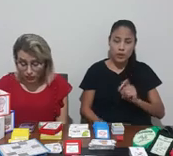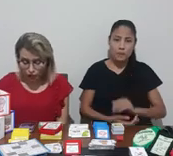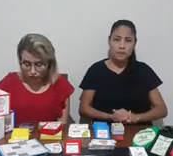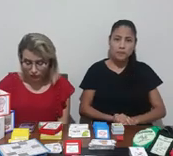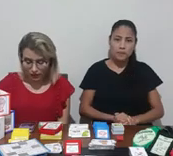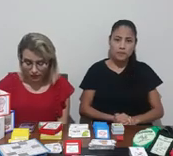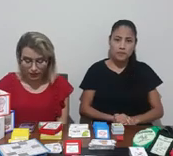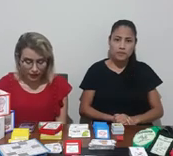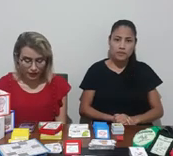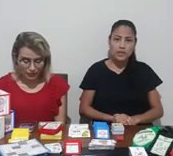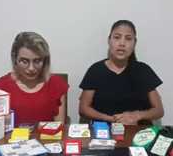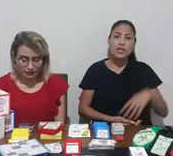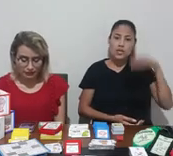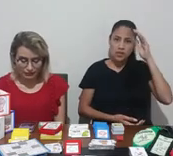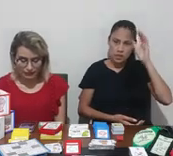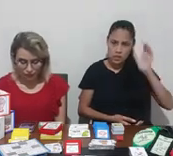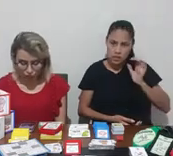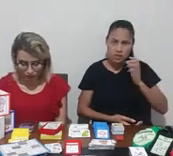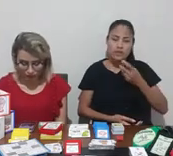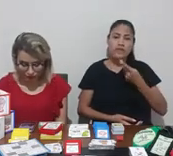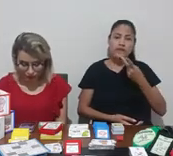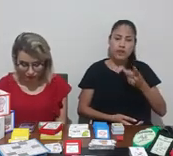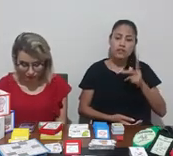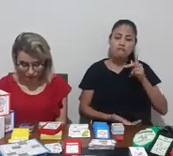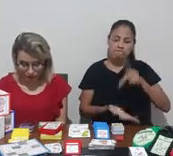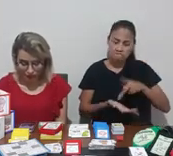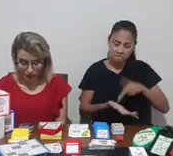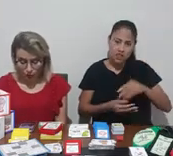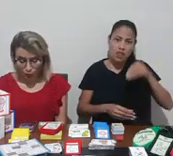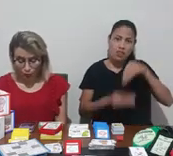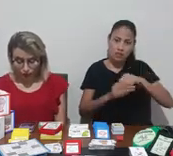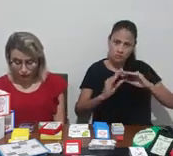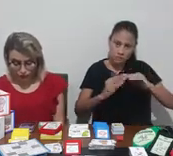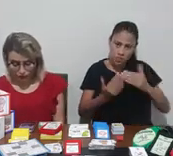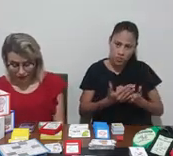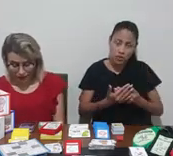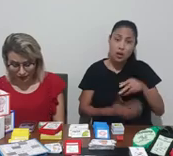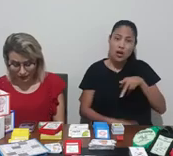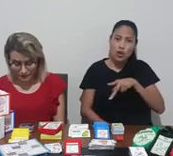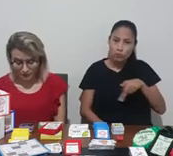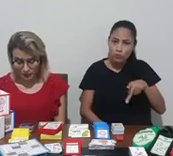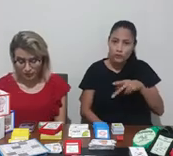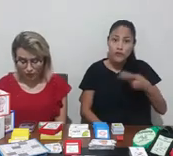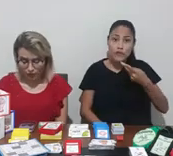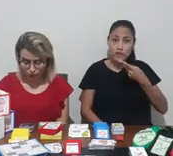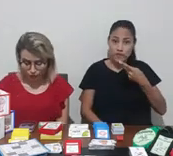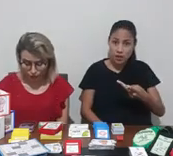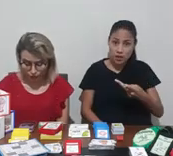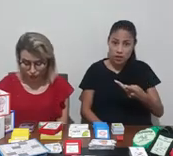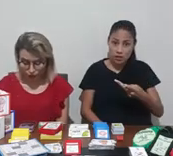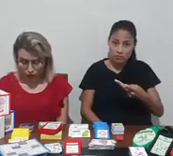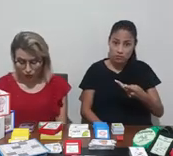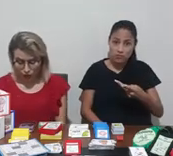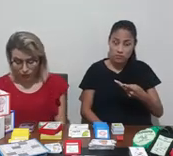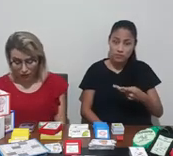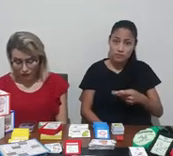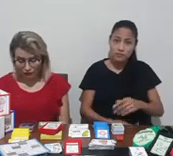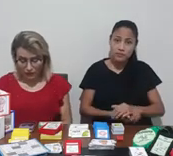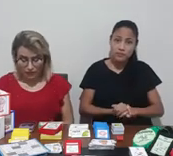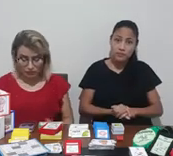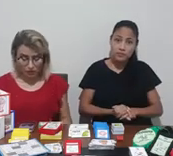aquilo que eu estou falando é a realidade nas nossas escolas, né? O professor fala seu aluno